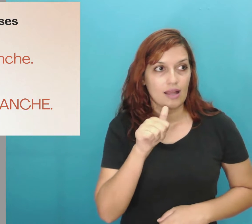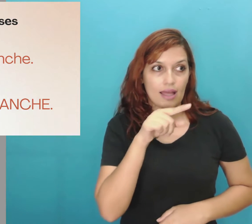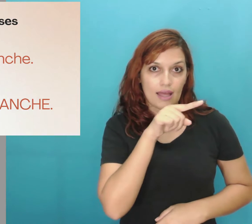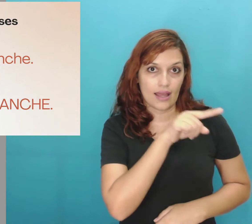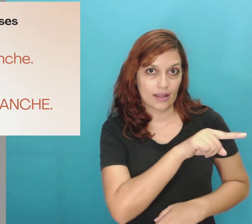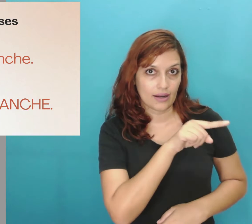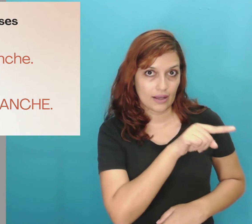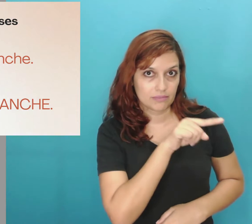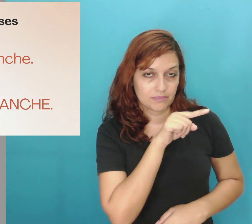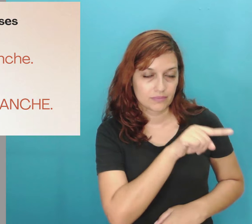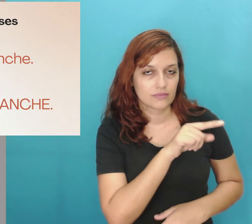Ela